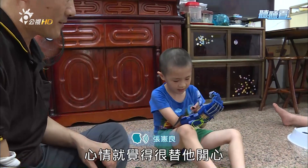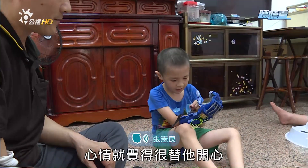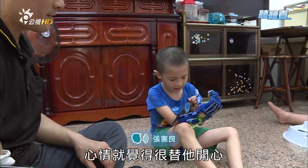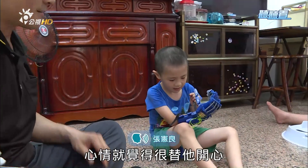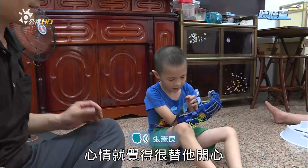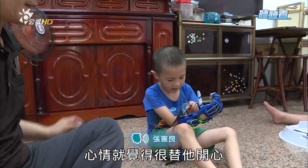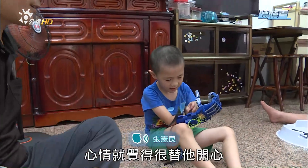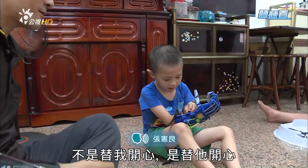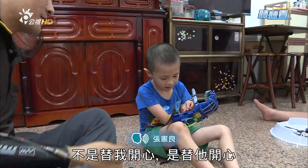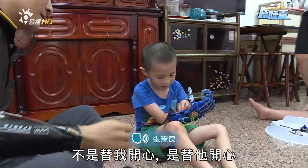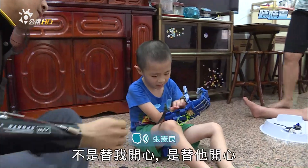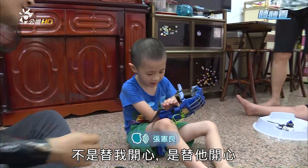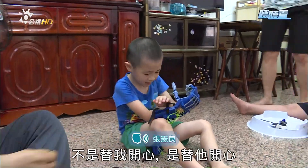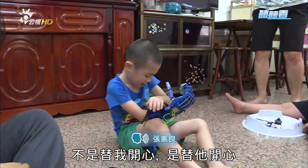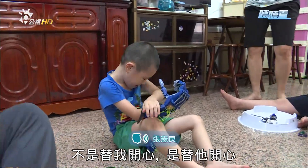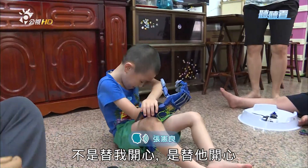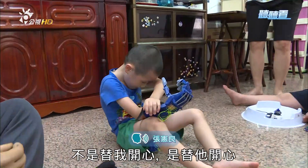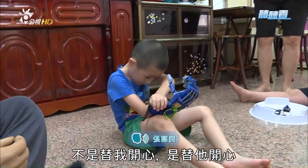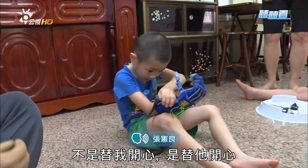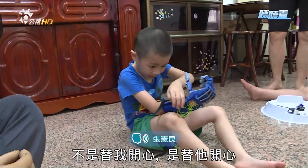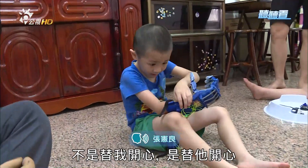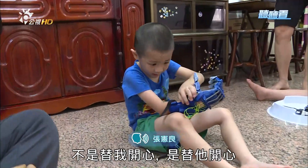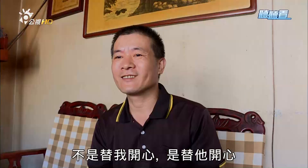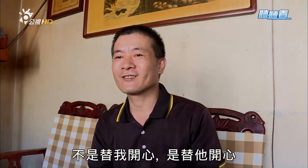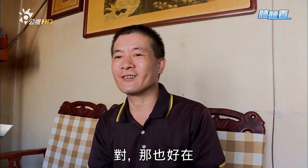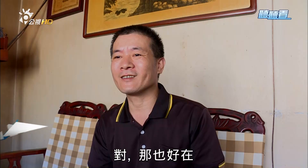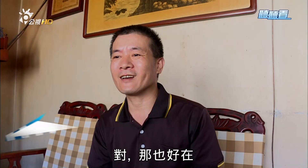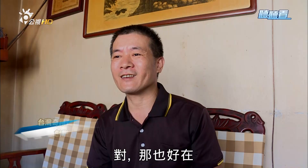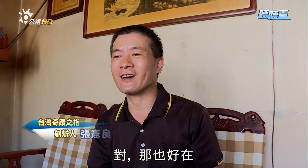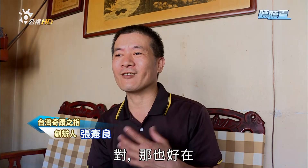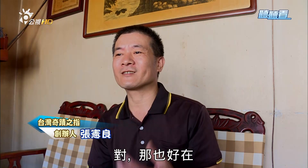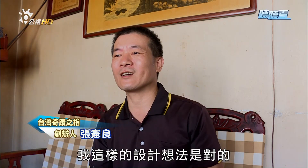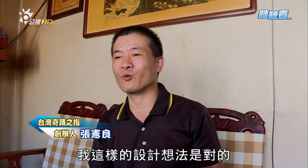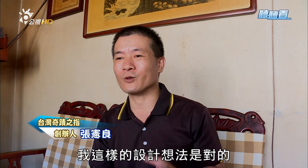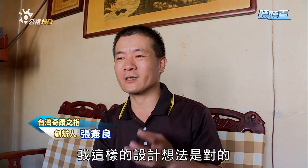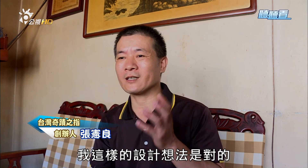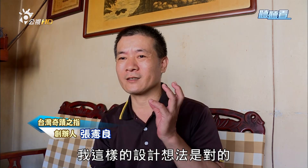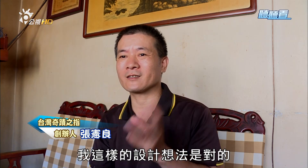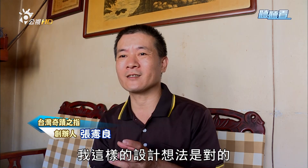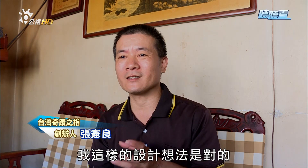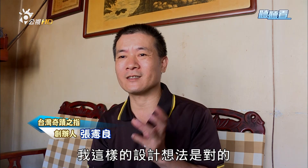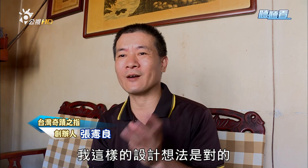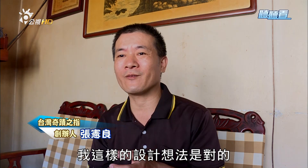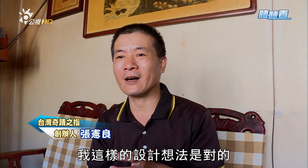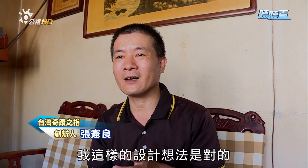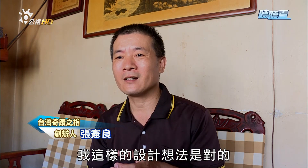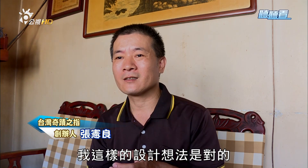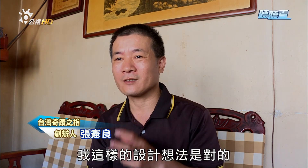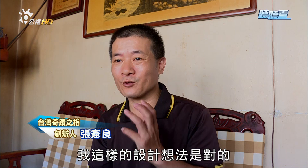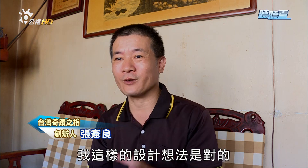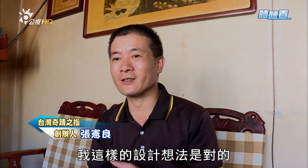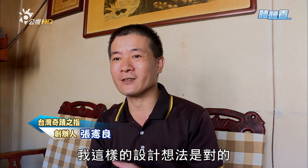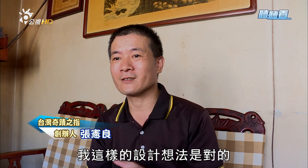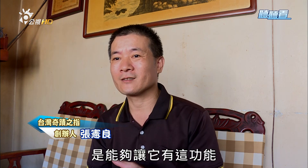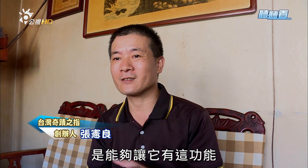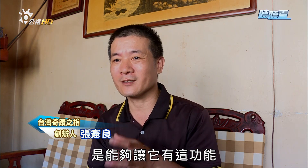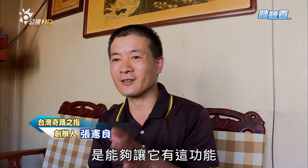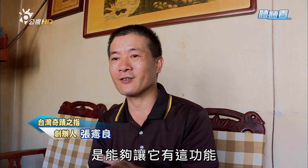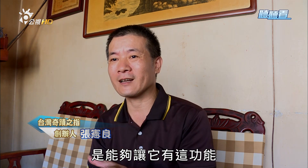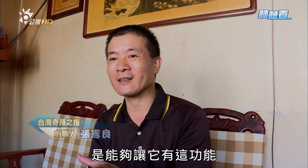他开心了，不是替我开心，是替他开心。对，那也好，在我这样的设计想法是对的，是能够让他